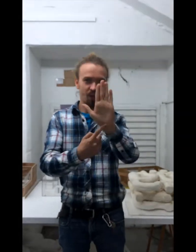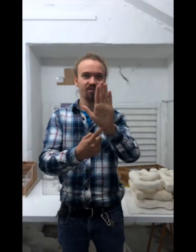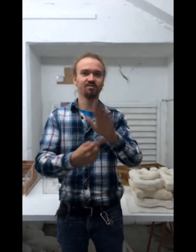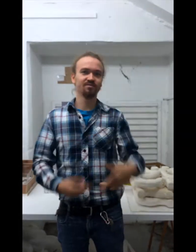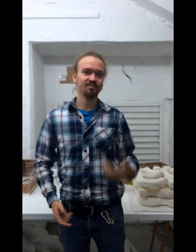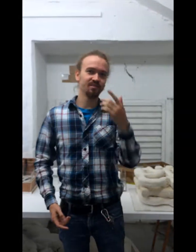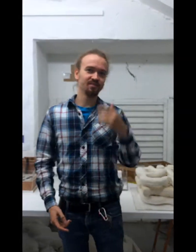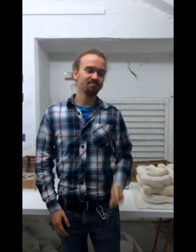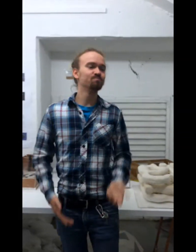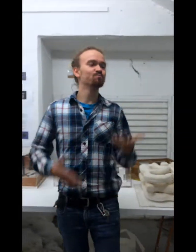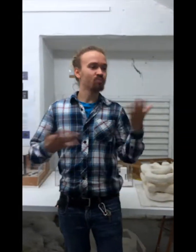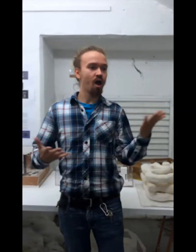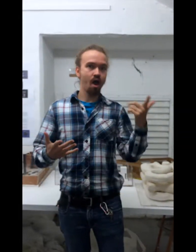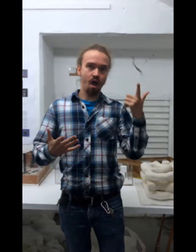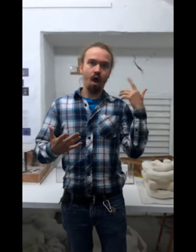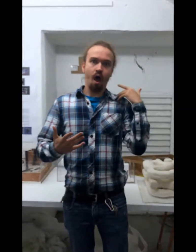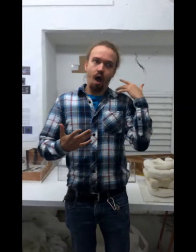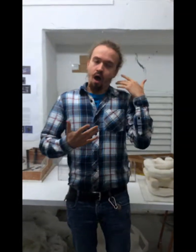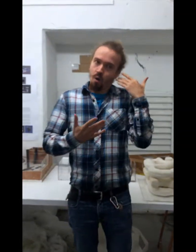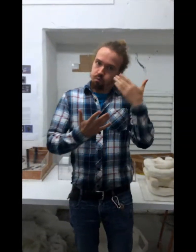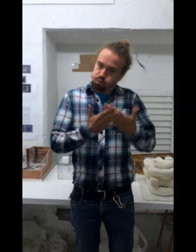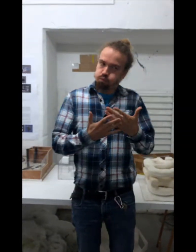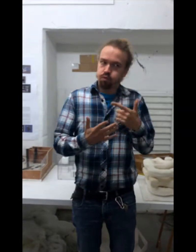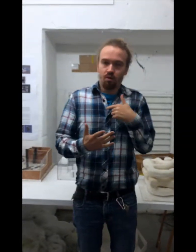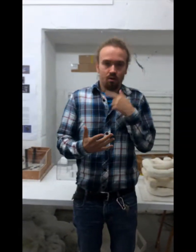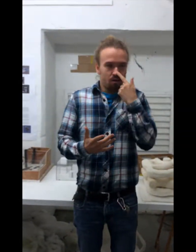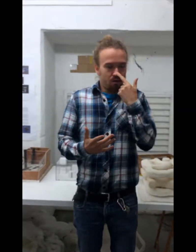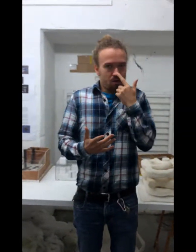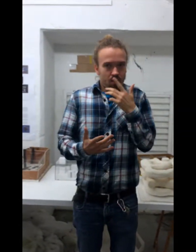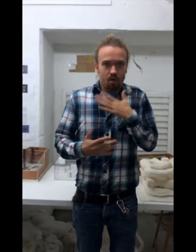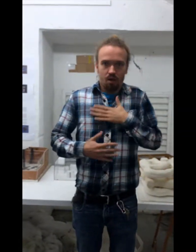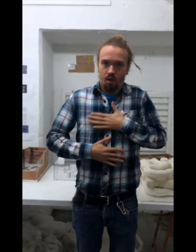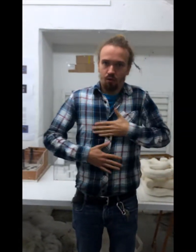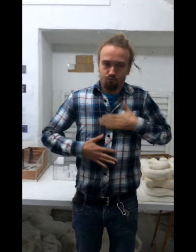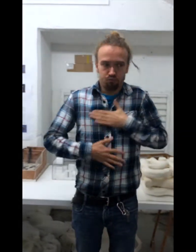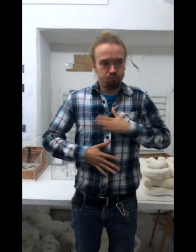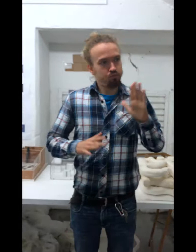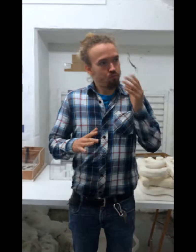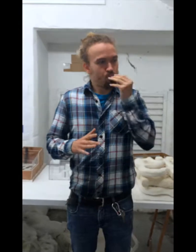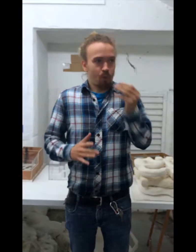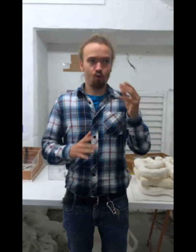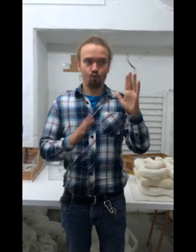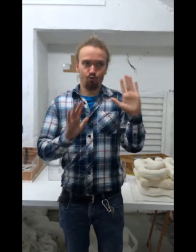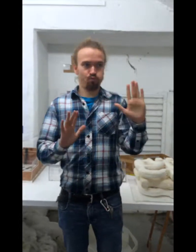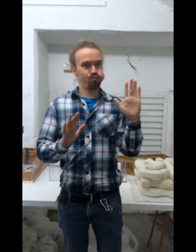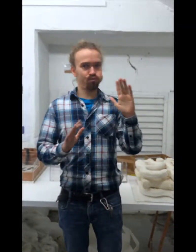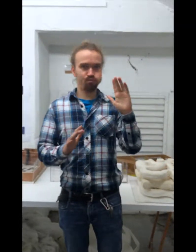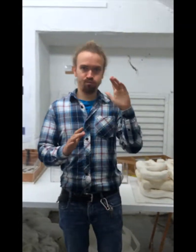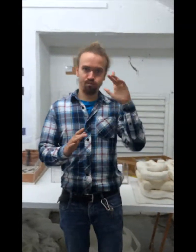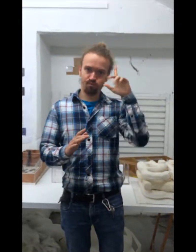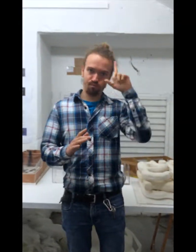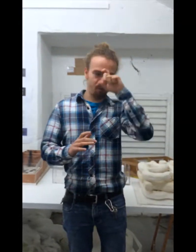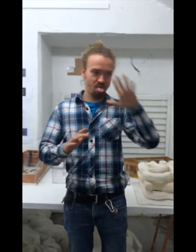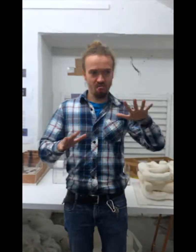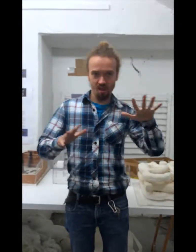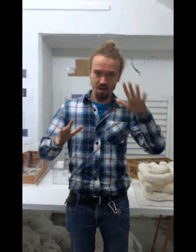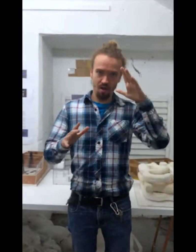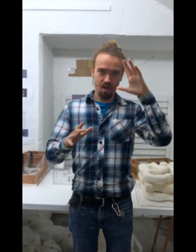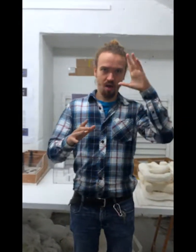Donc je vous montrerai tout à l'heure qu'est-ce qu'il en est. Je dois avouer que je suis content, très heureux